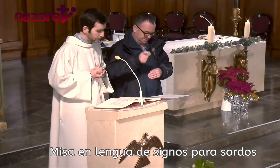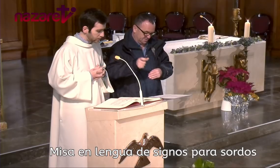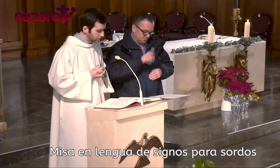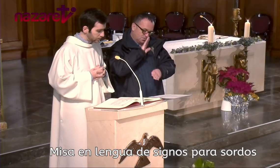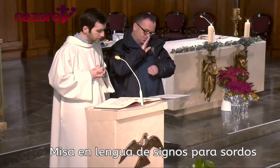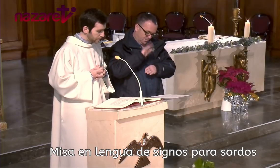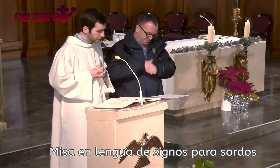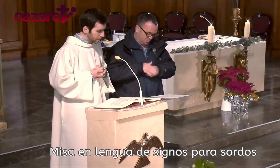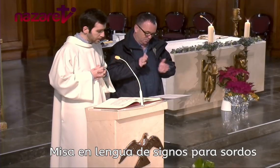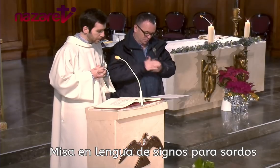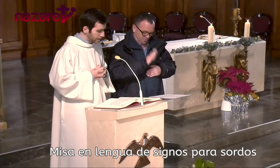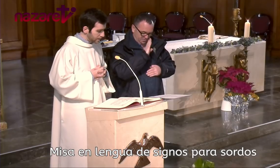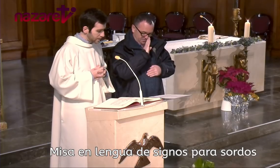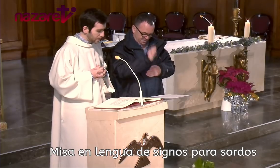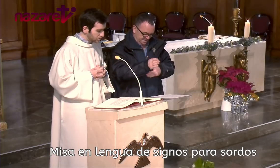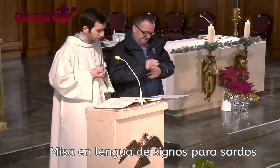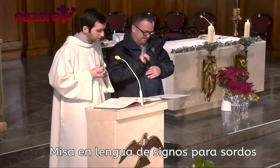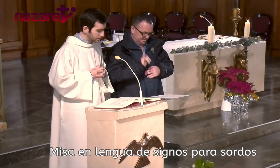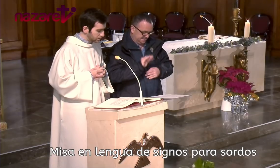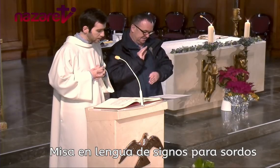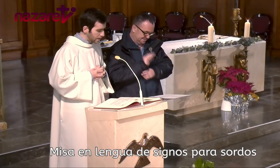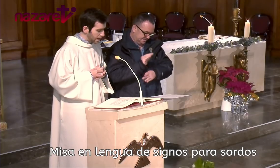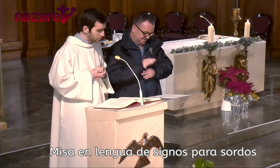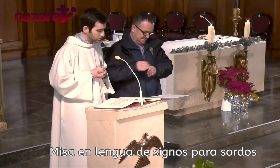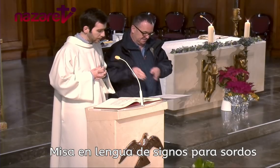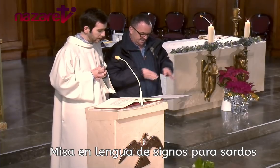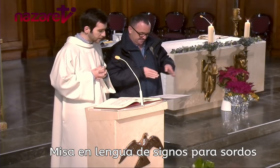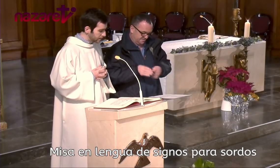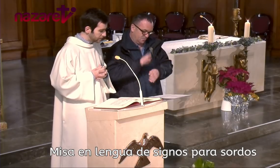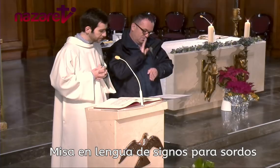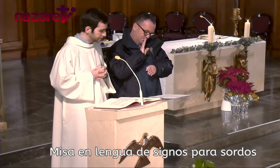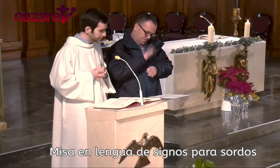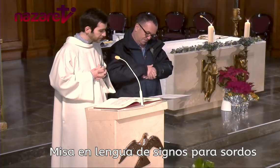rectitud. Enseña su camino a los humildes.